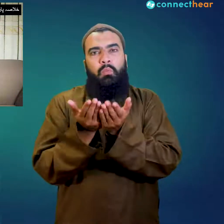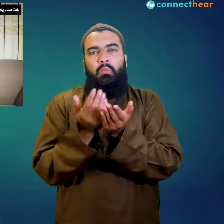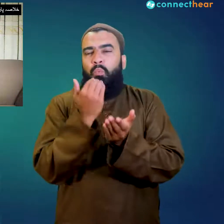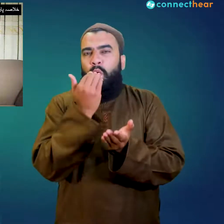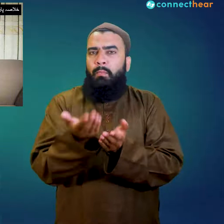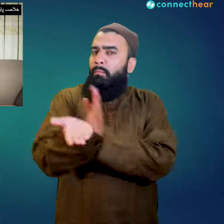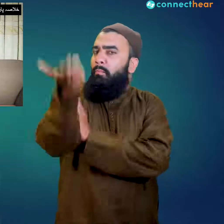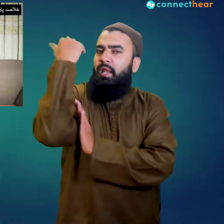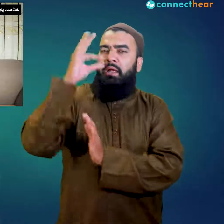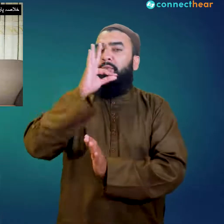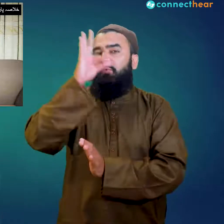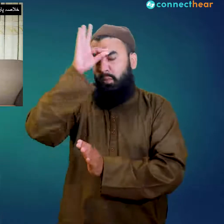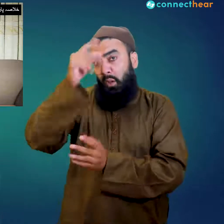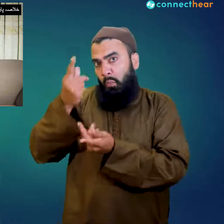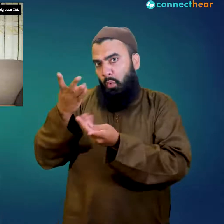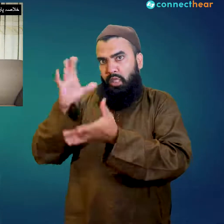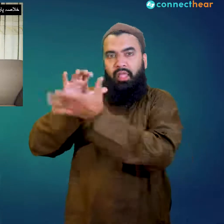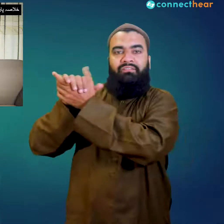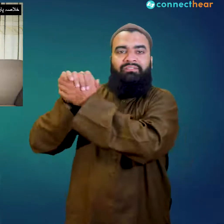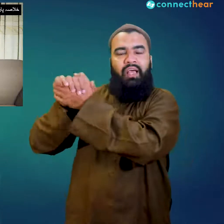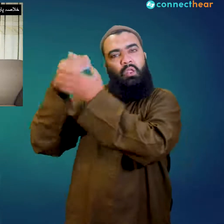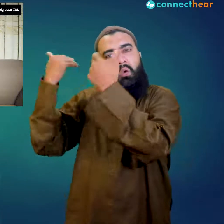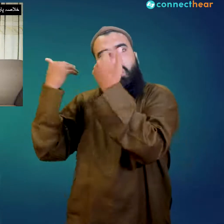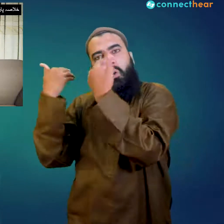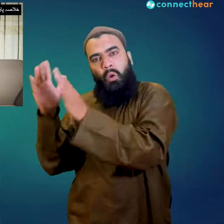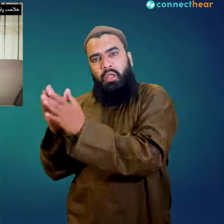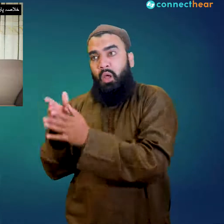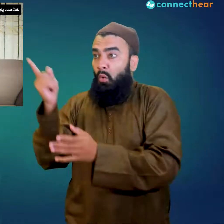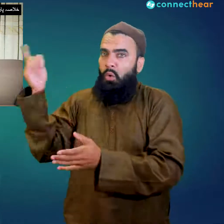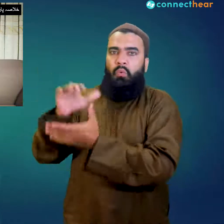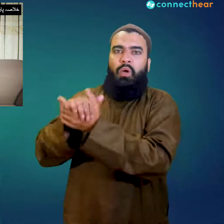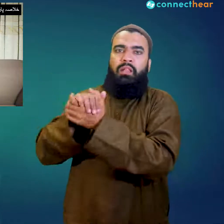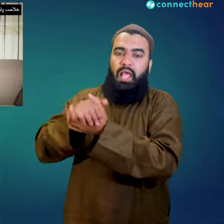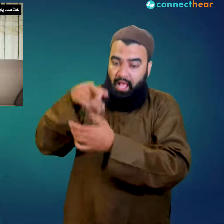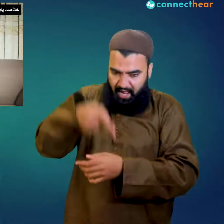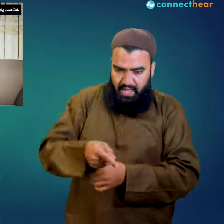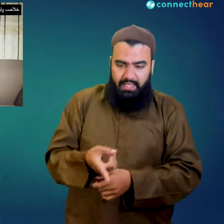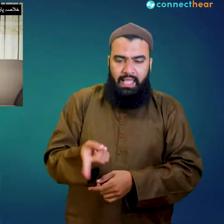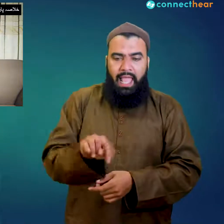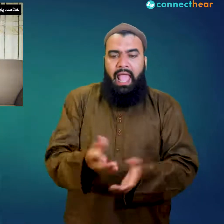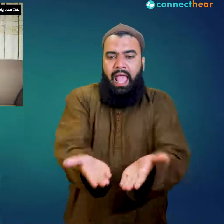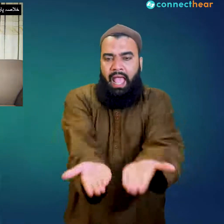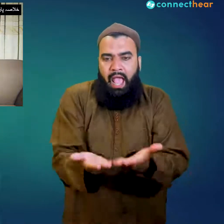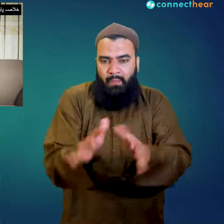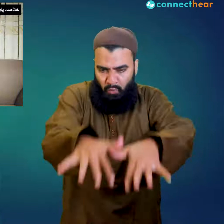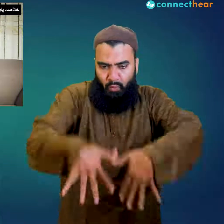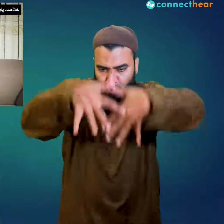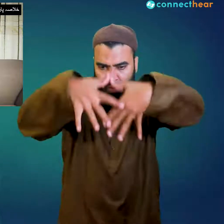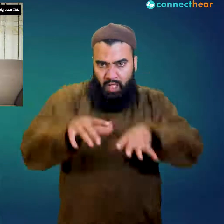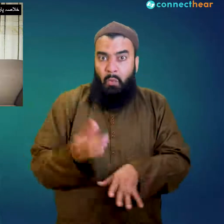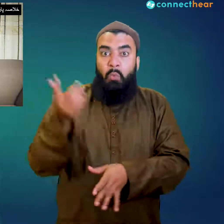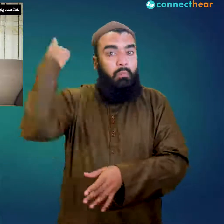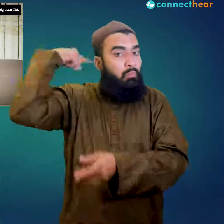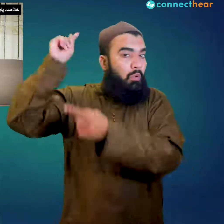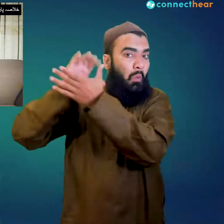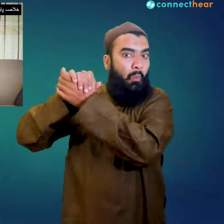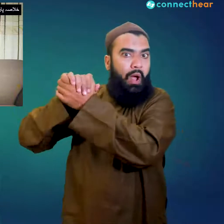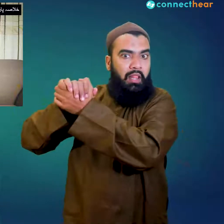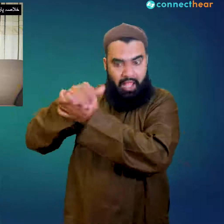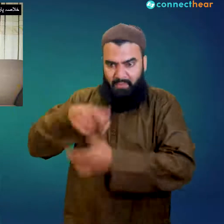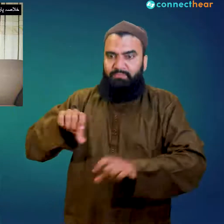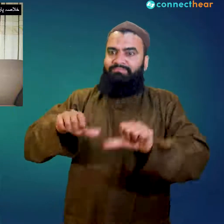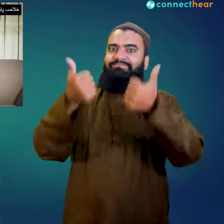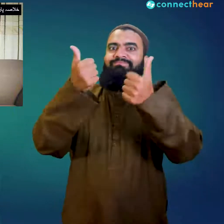کے ذریعے سے ان وعدوں کو تو پورا فرما، اور قیامت کے دن ہمیں رسوا نہ فرمانا، بے شک تو اپنے وعدے